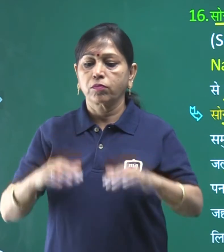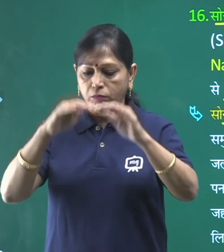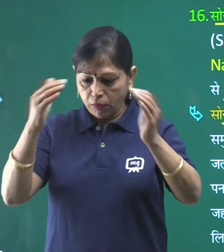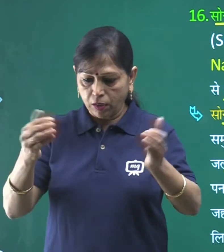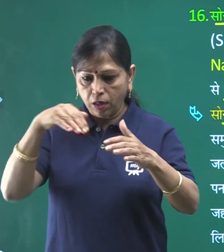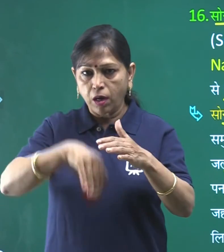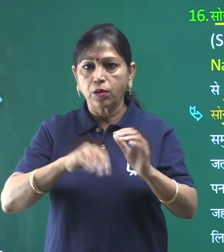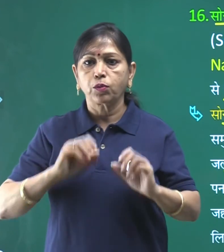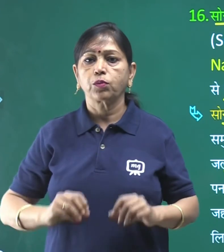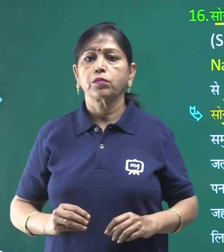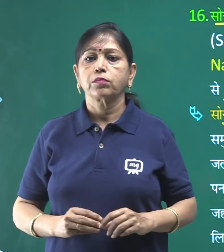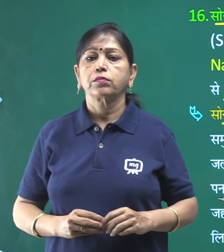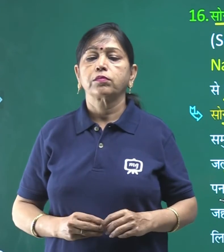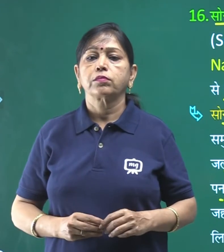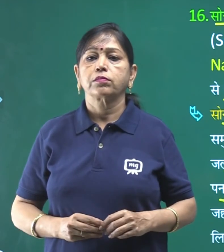घाटियों,